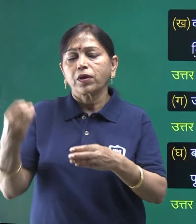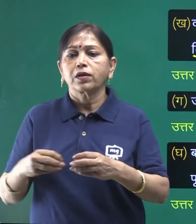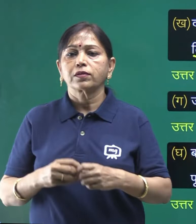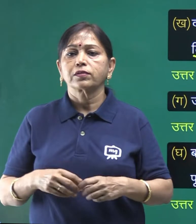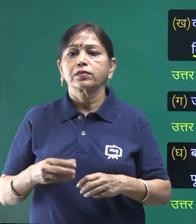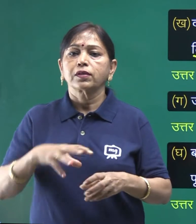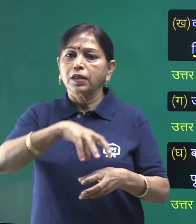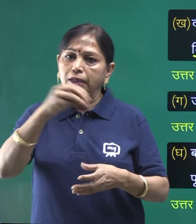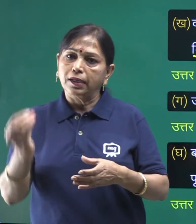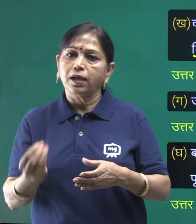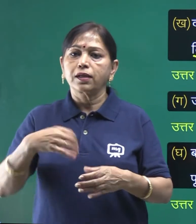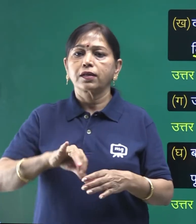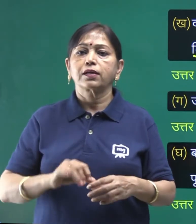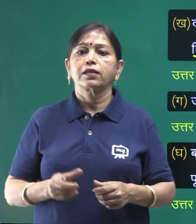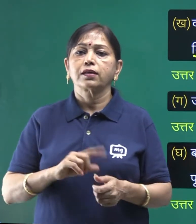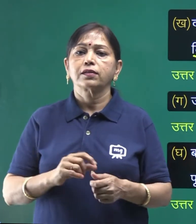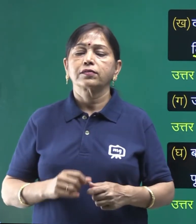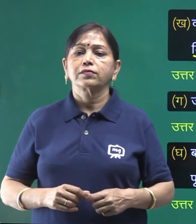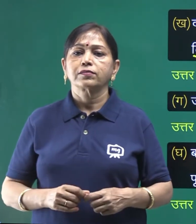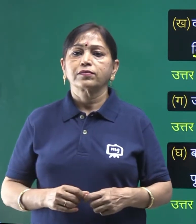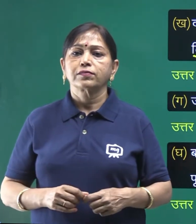निकालने के लिए